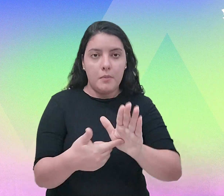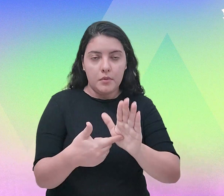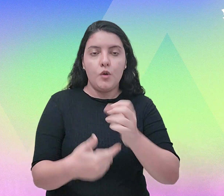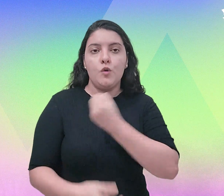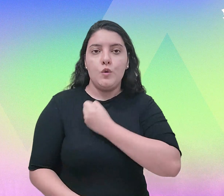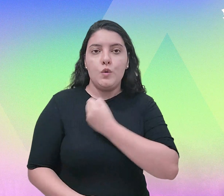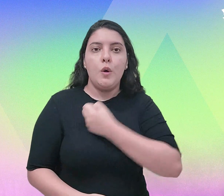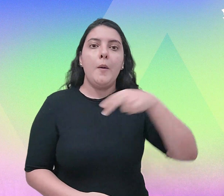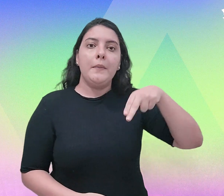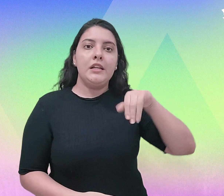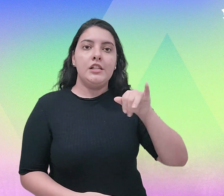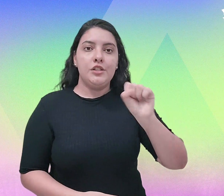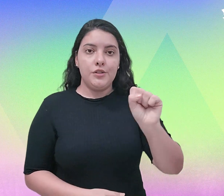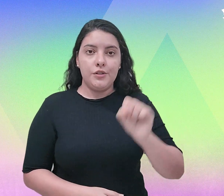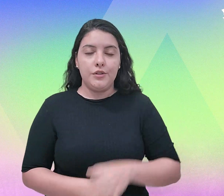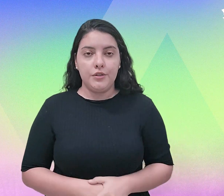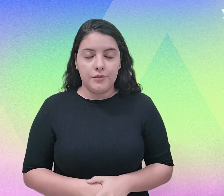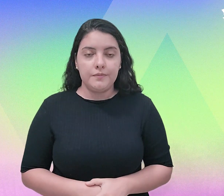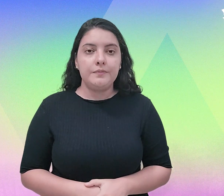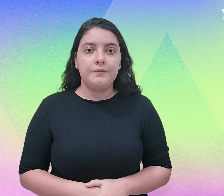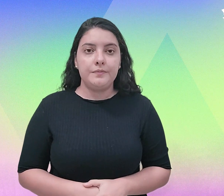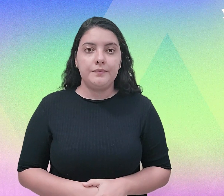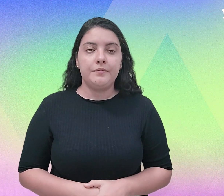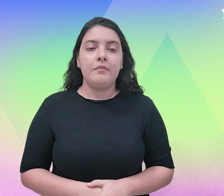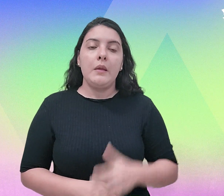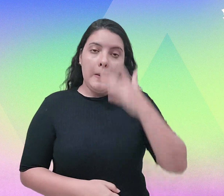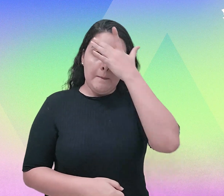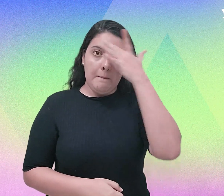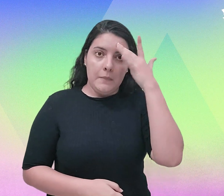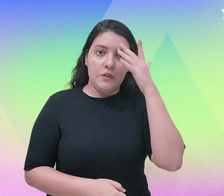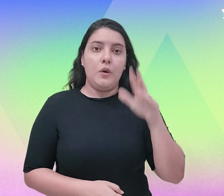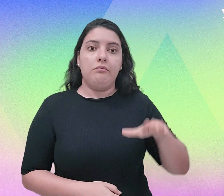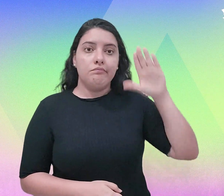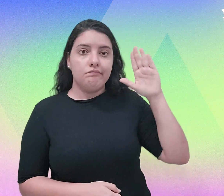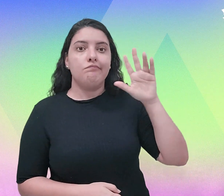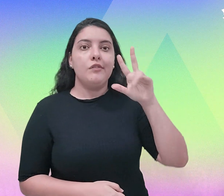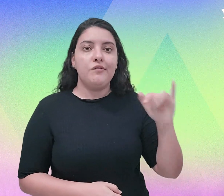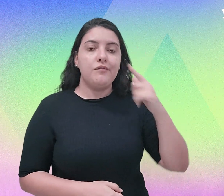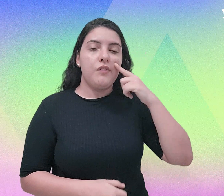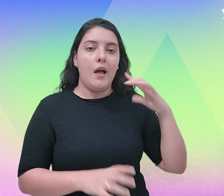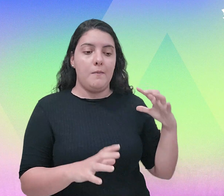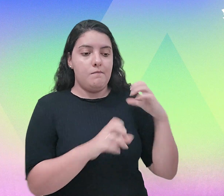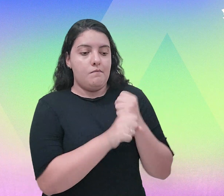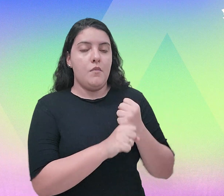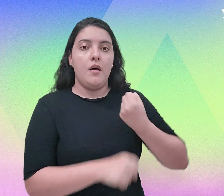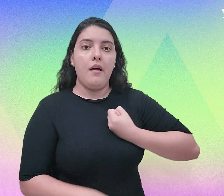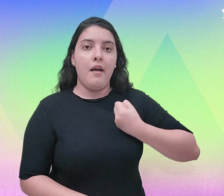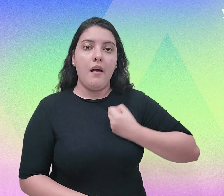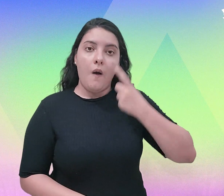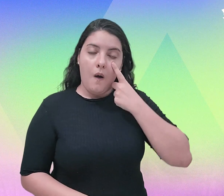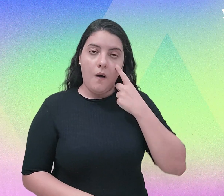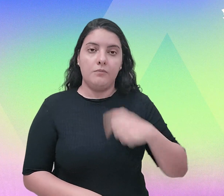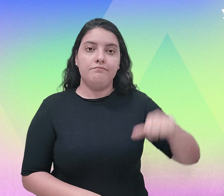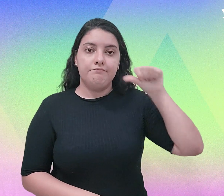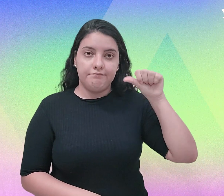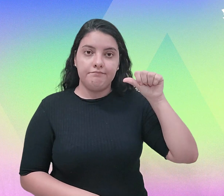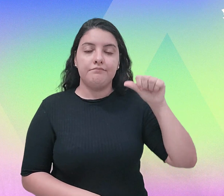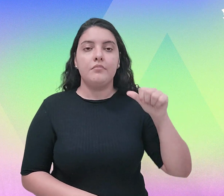do número de identificação social Nis os candidatos serão pontuados conforme os seguintes critérios a ser